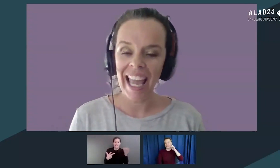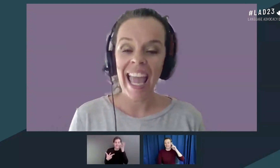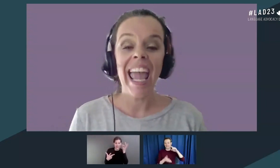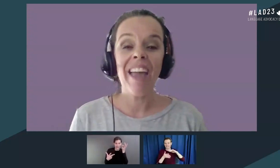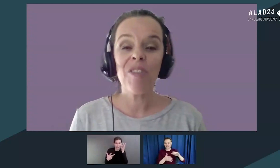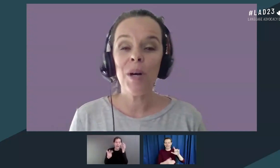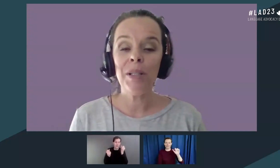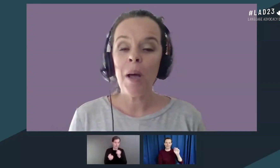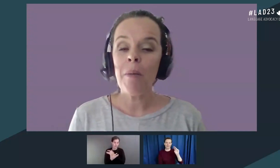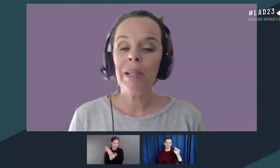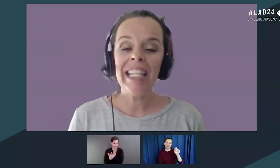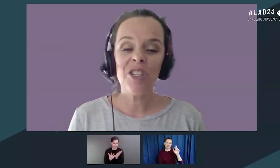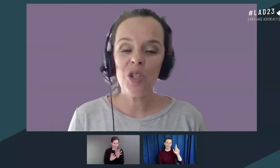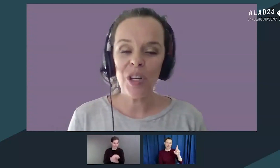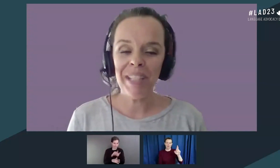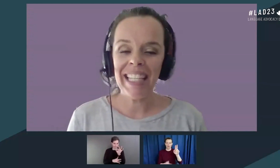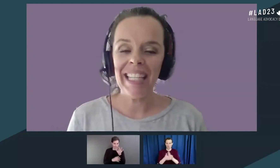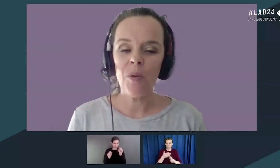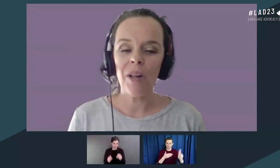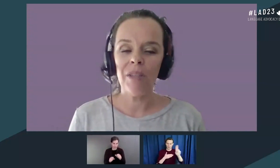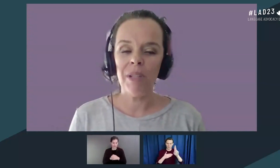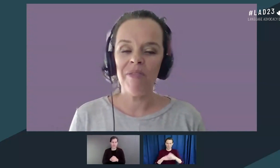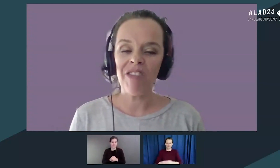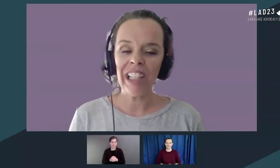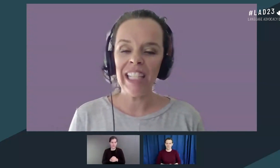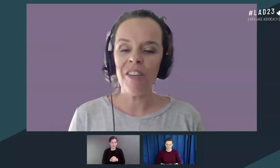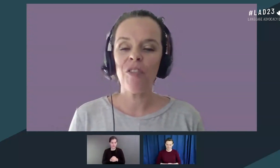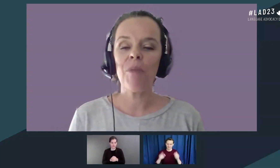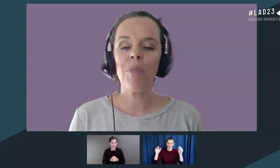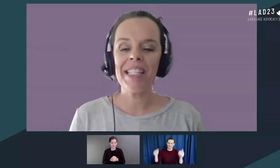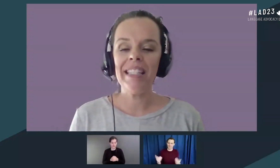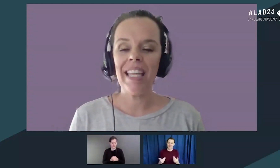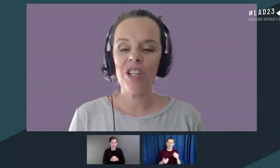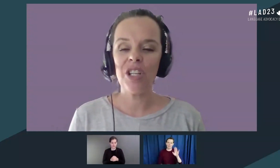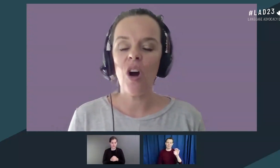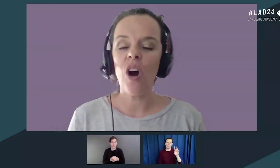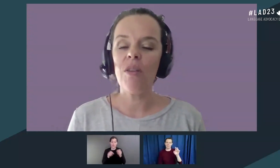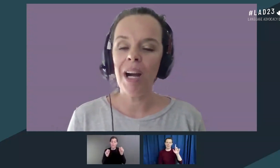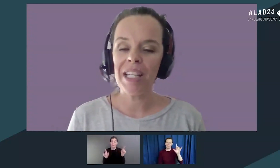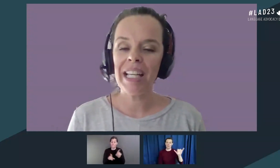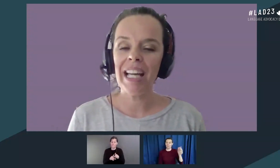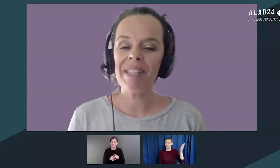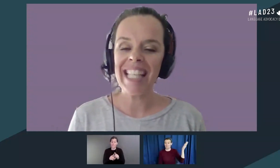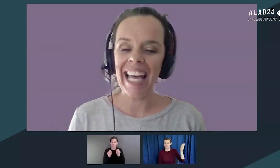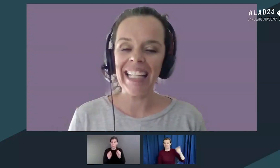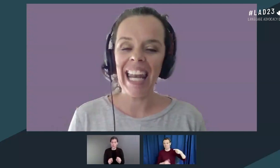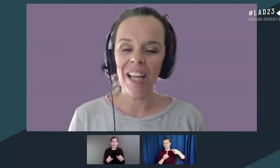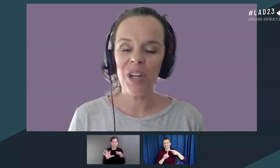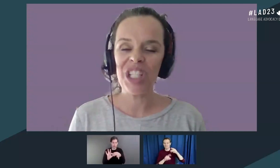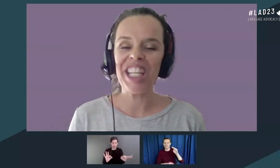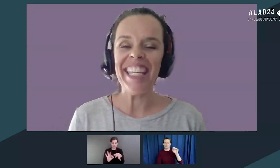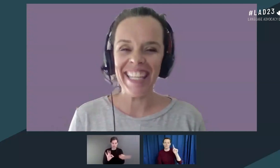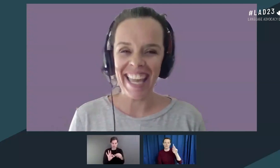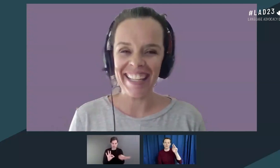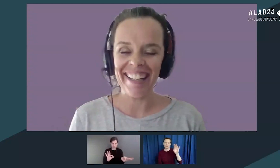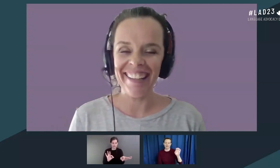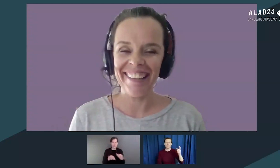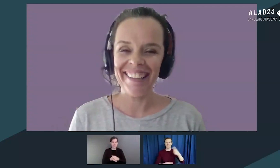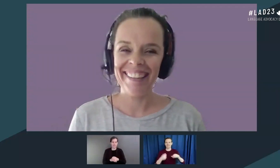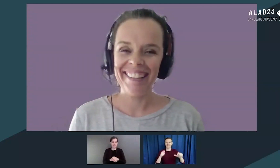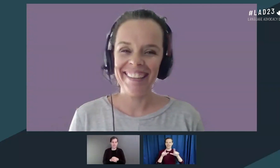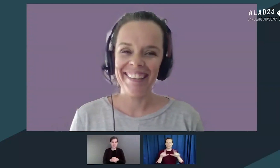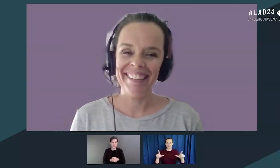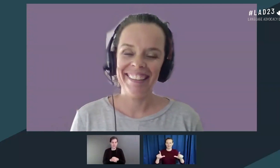Je vous invite tous à vous joindre à moi pour accueillir Beverly, qui fera une présentation sur la langue des signes des maritimes au